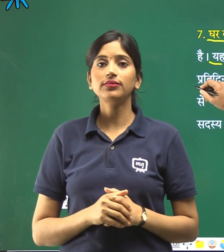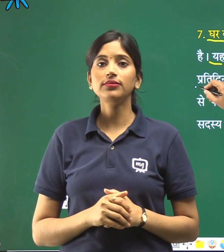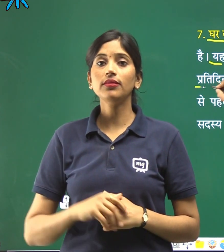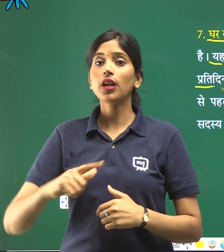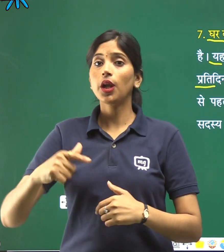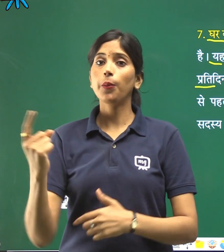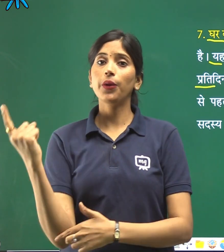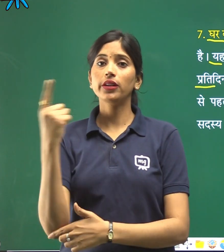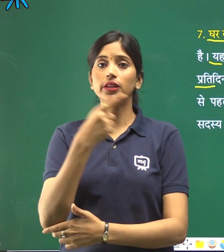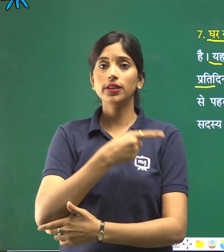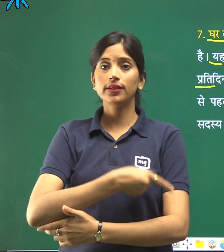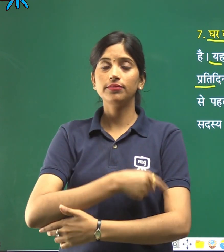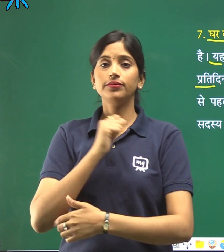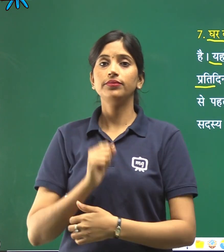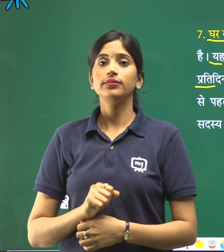प्रतिदिन